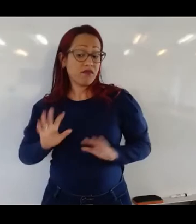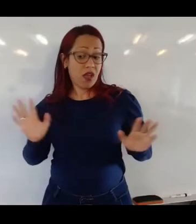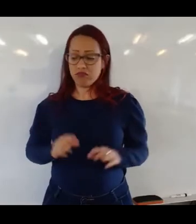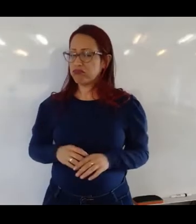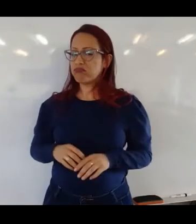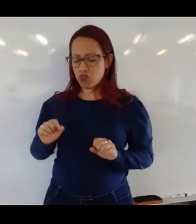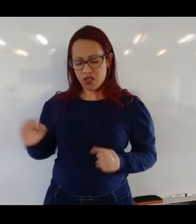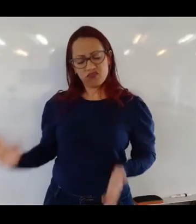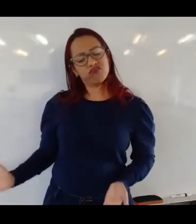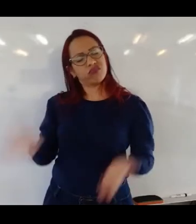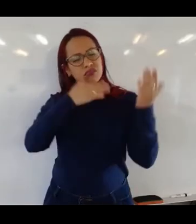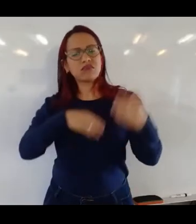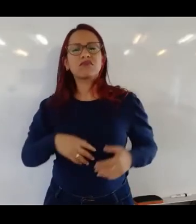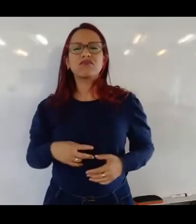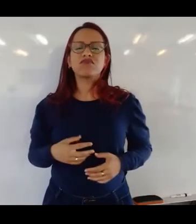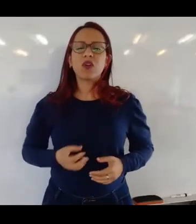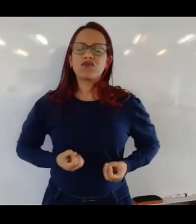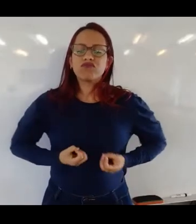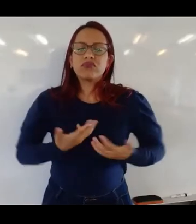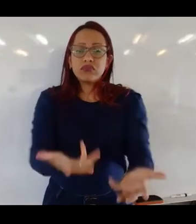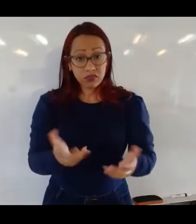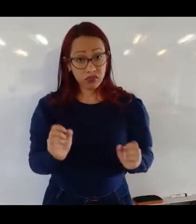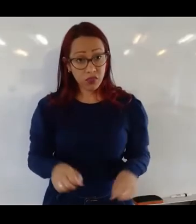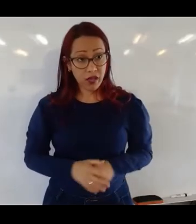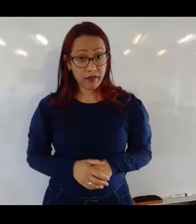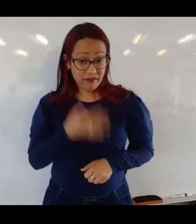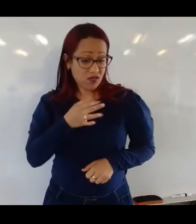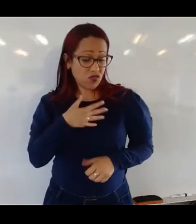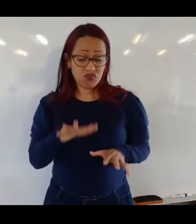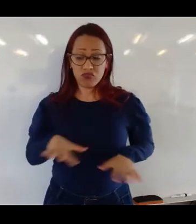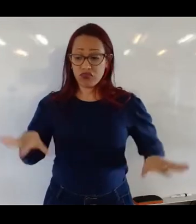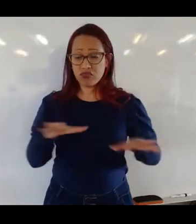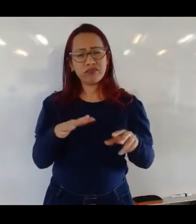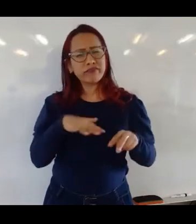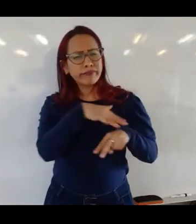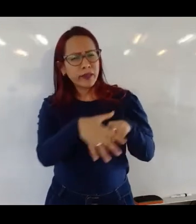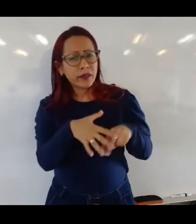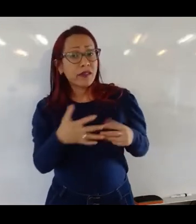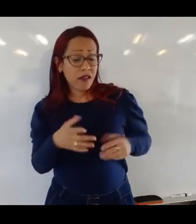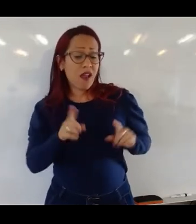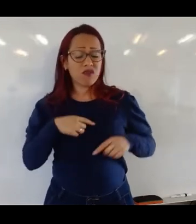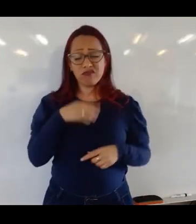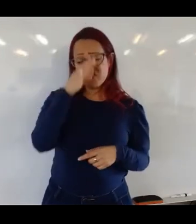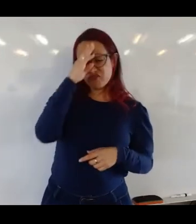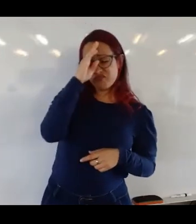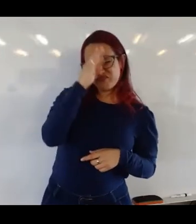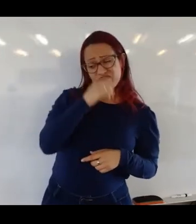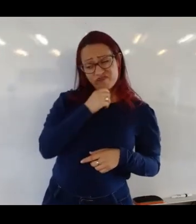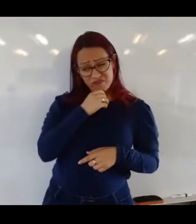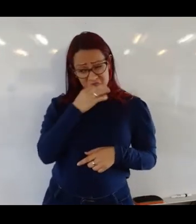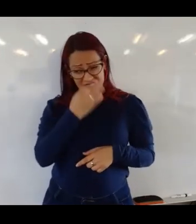Nuestros lugares de saber, nuestros lugares epistémicos han sido puestos en duda muchas veces.